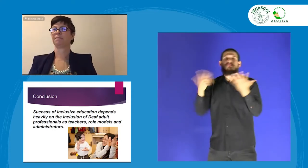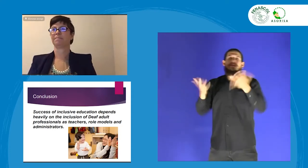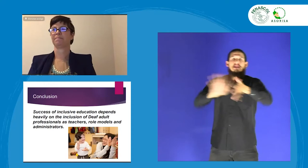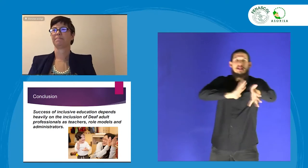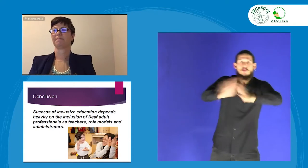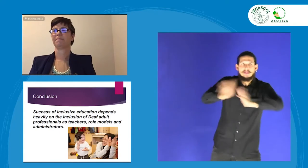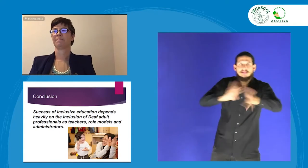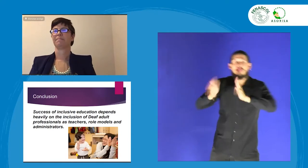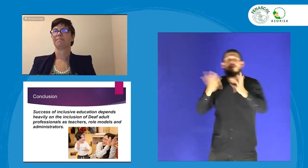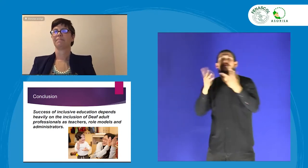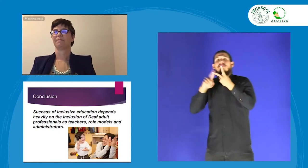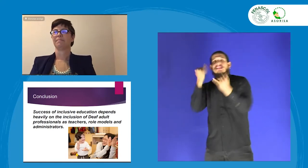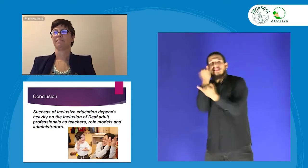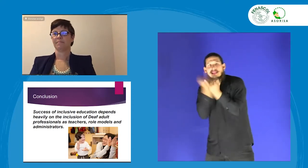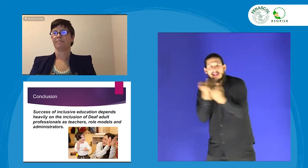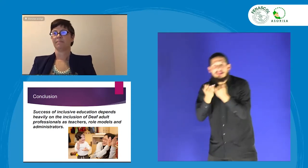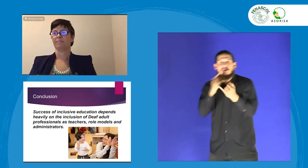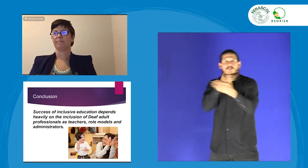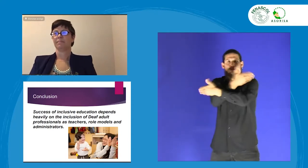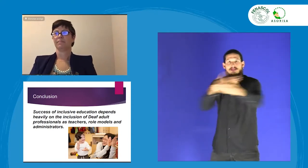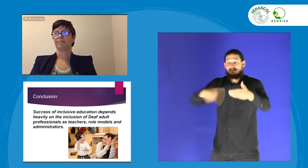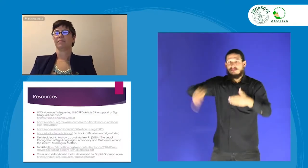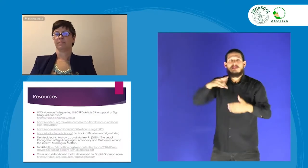través de su lengua.